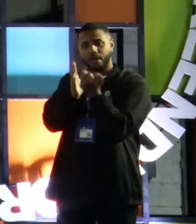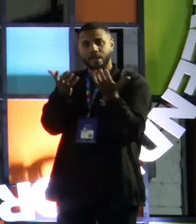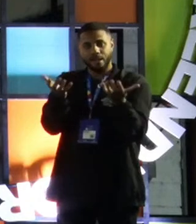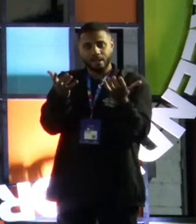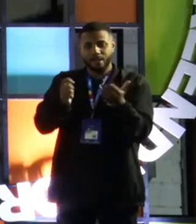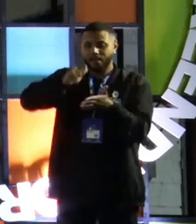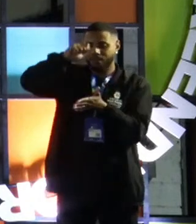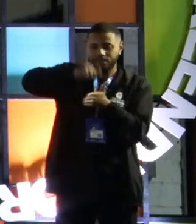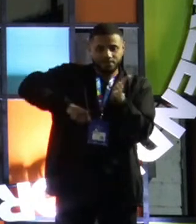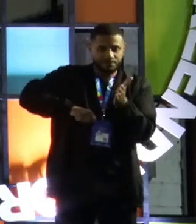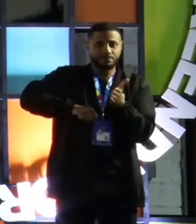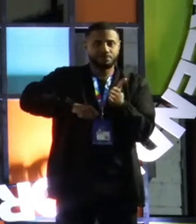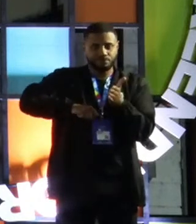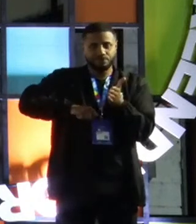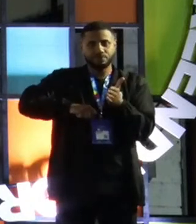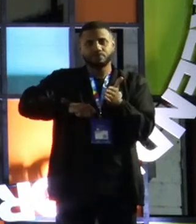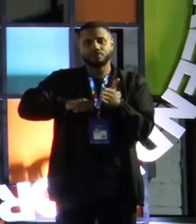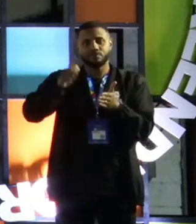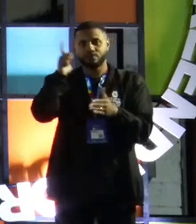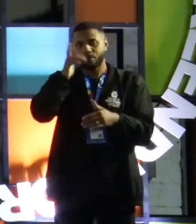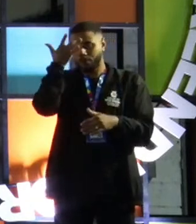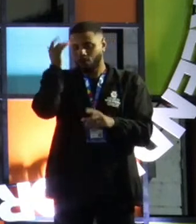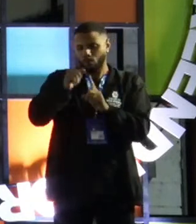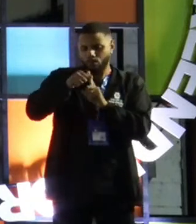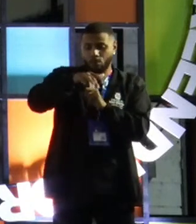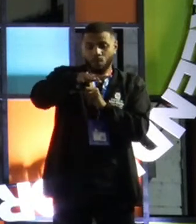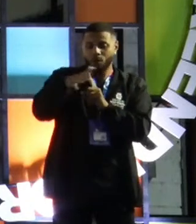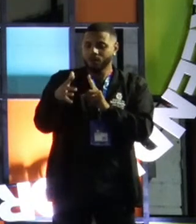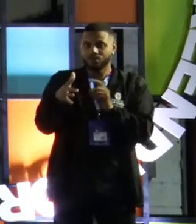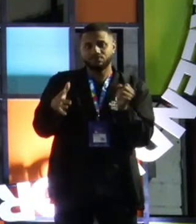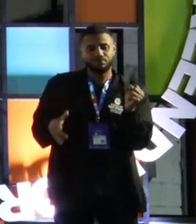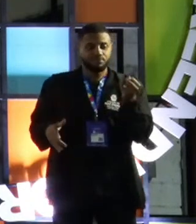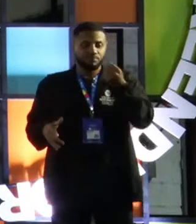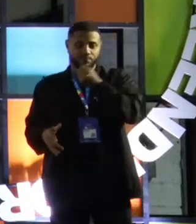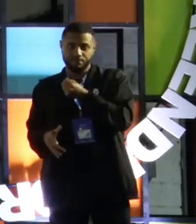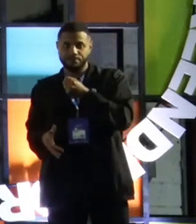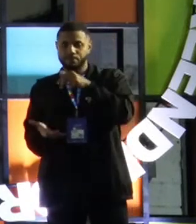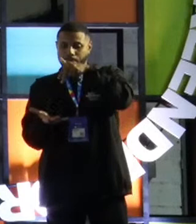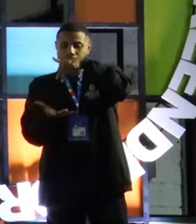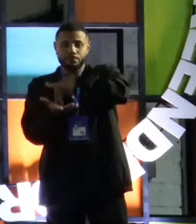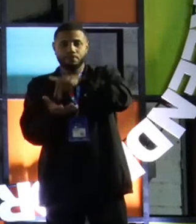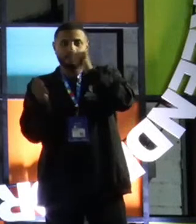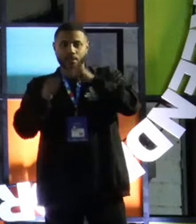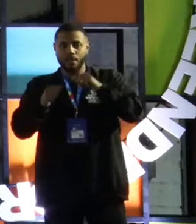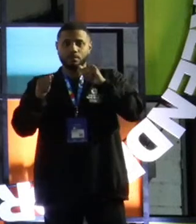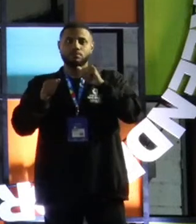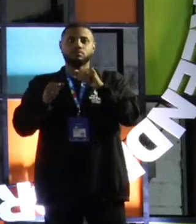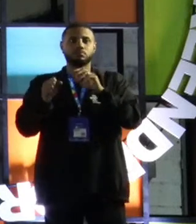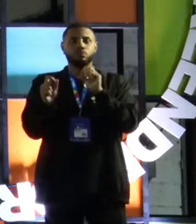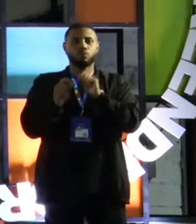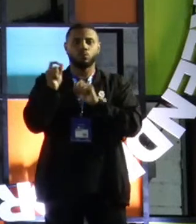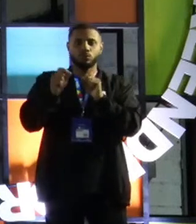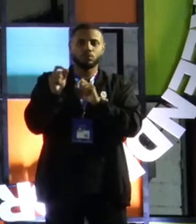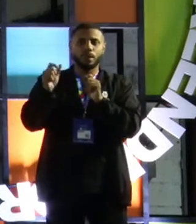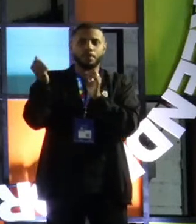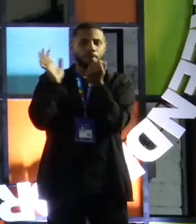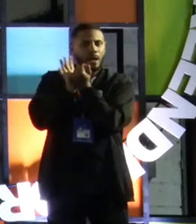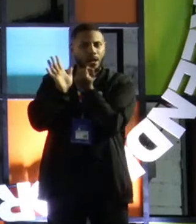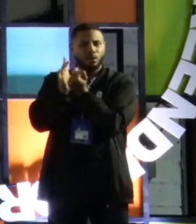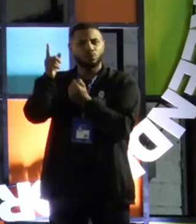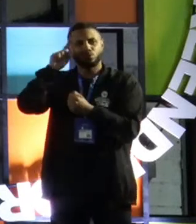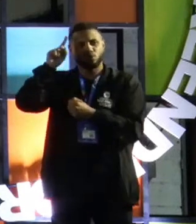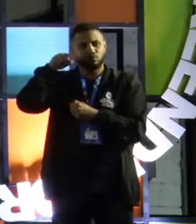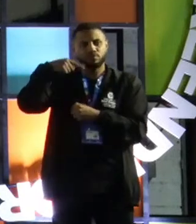querer contratar e introduzir esses criadores de conteúdo, porque eles começam a fazer parte do dia a dia das marcas.